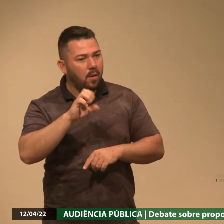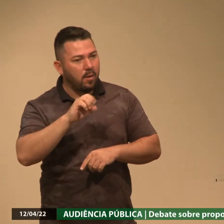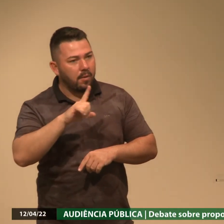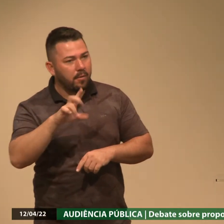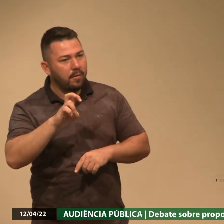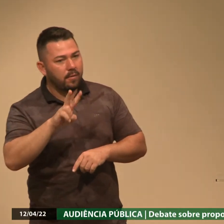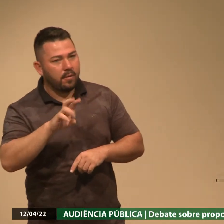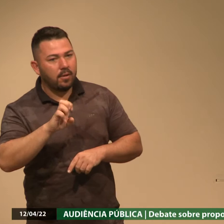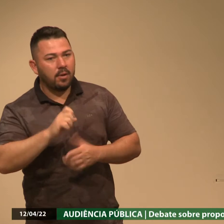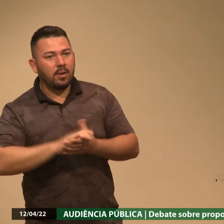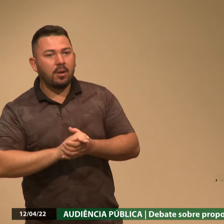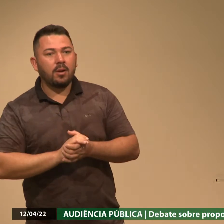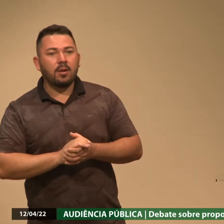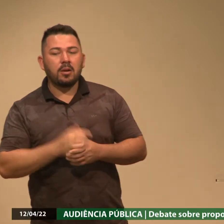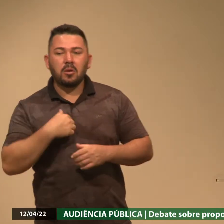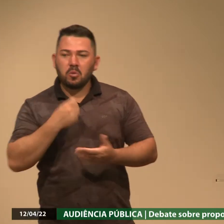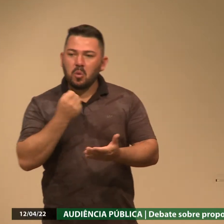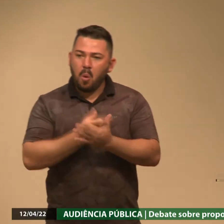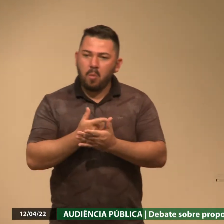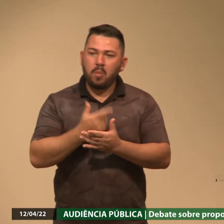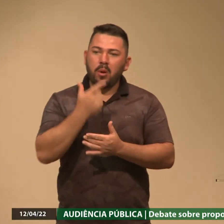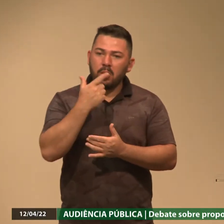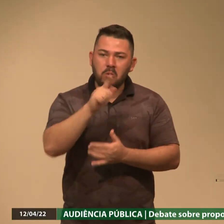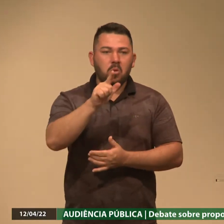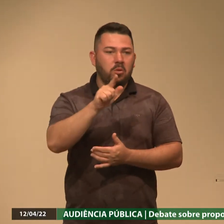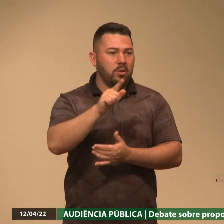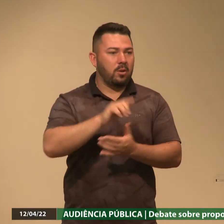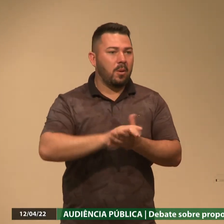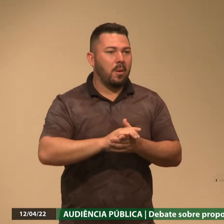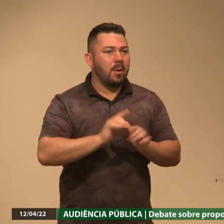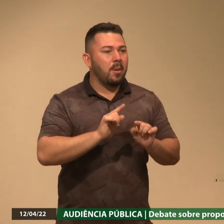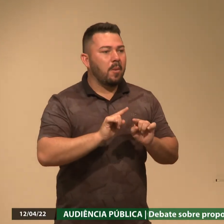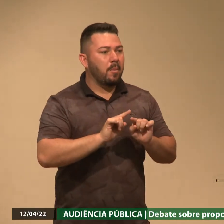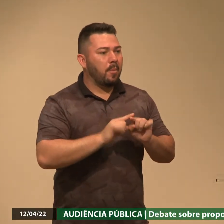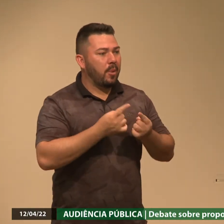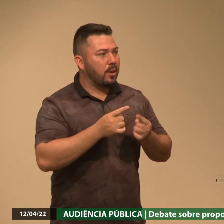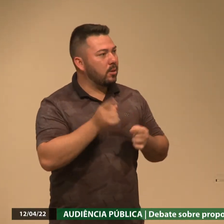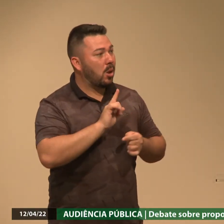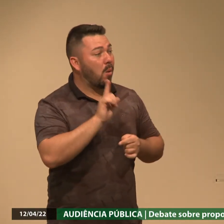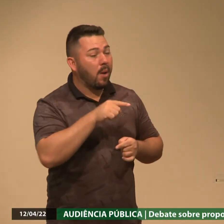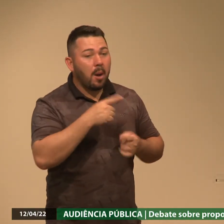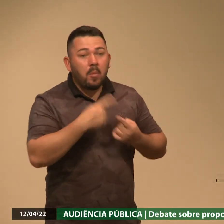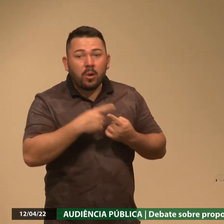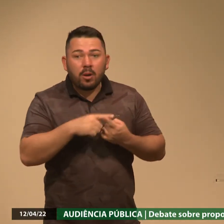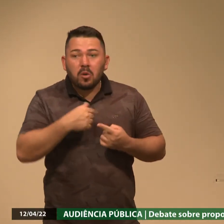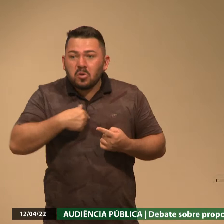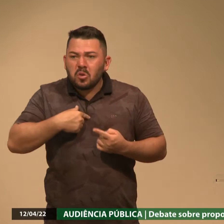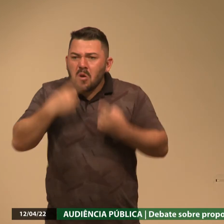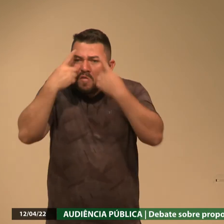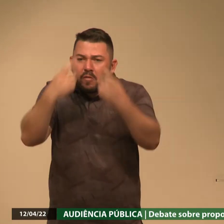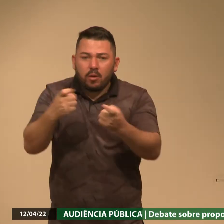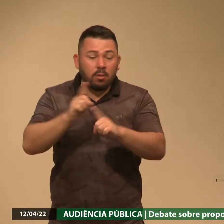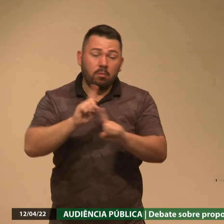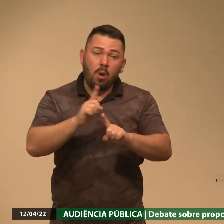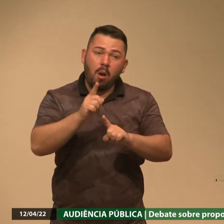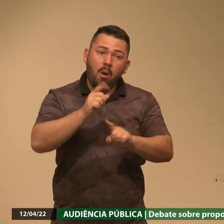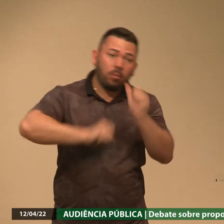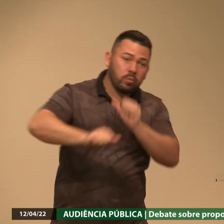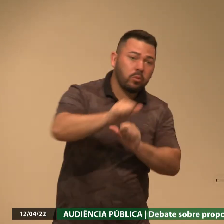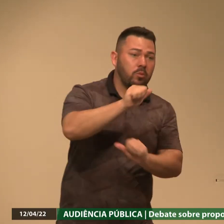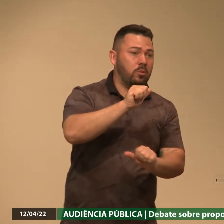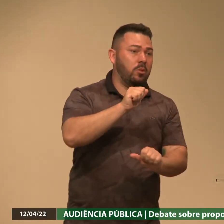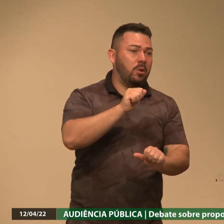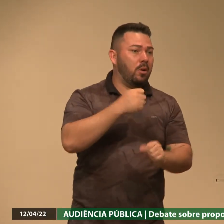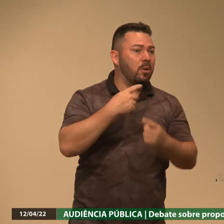12ª arma já está a caminho Ah mas isso não é porque eu sou um cara violento muito pelo contrário